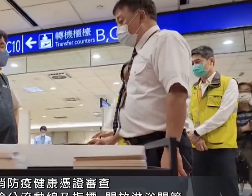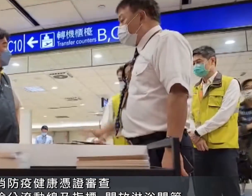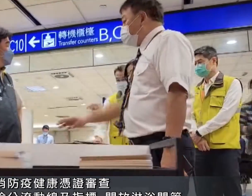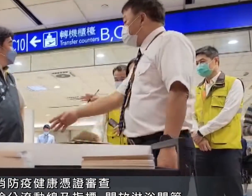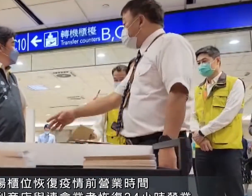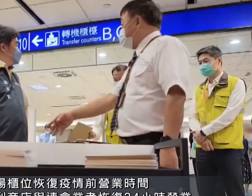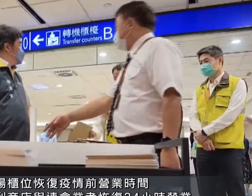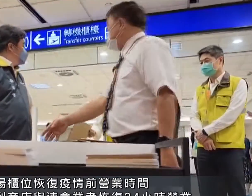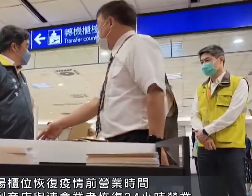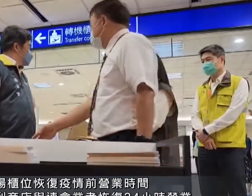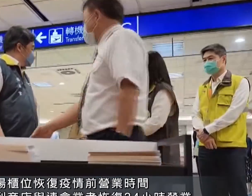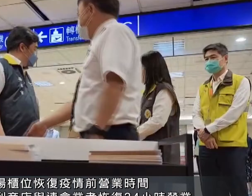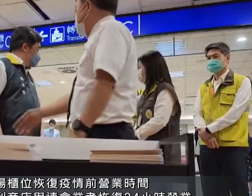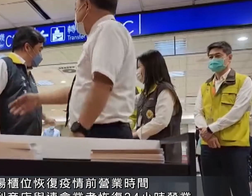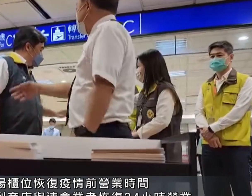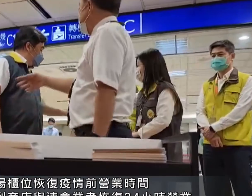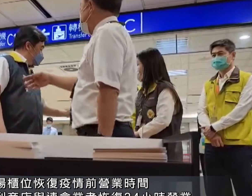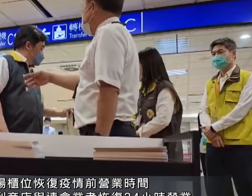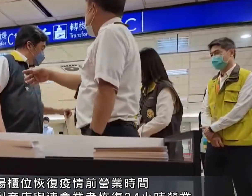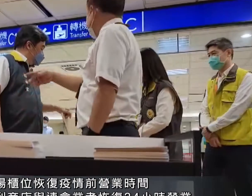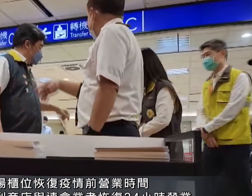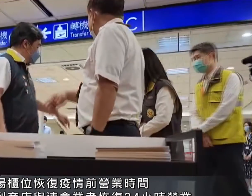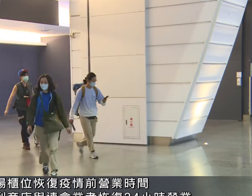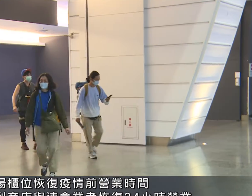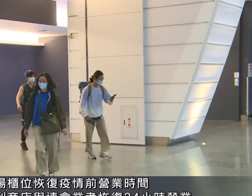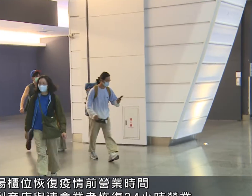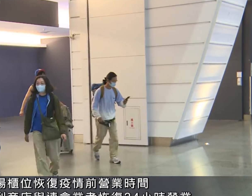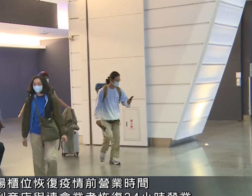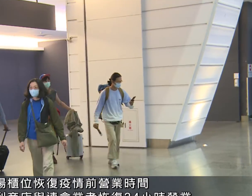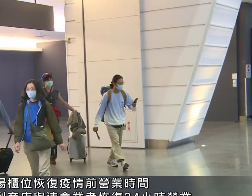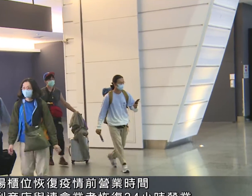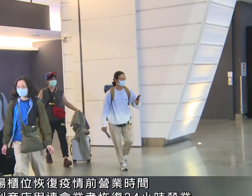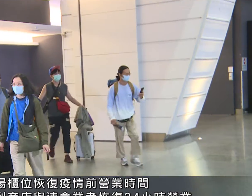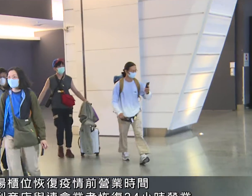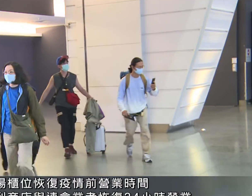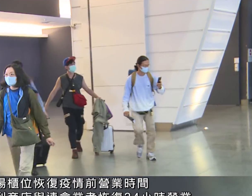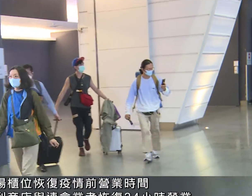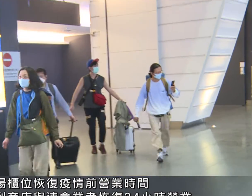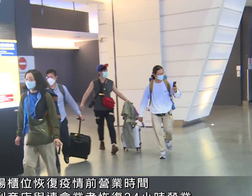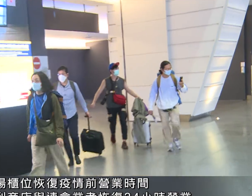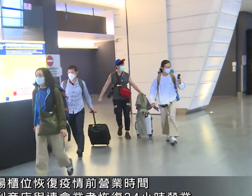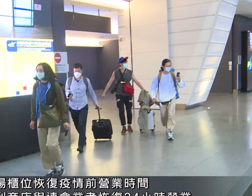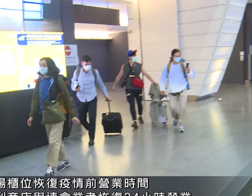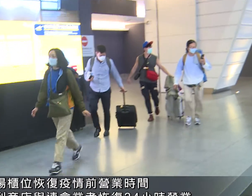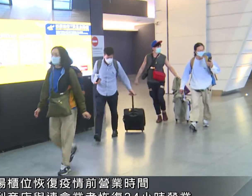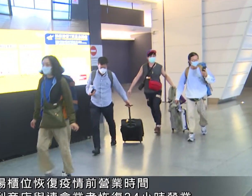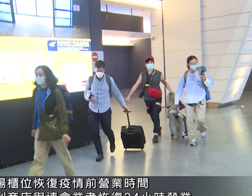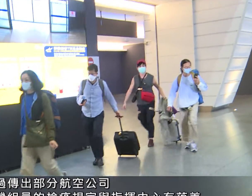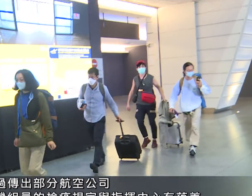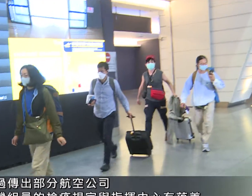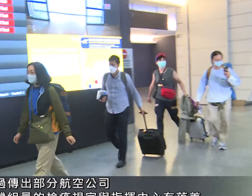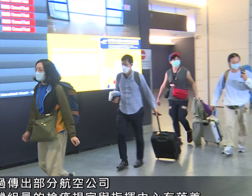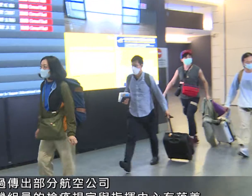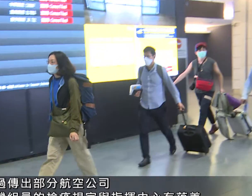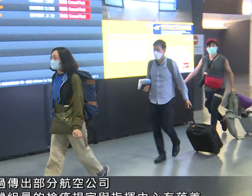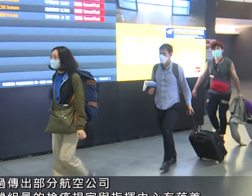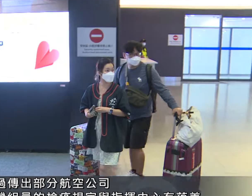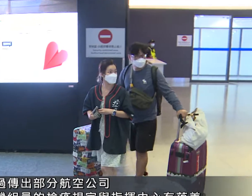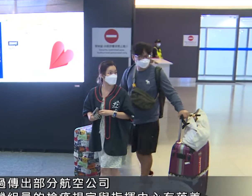等。机场归位恢复疫情前营业时间，便利商店与素食业者恢复24小时营业。不过传出部分航空公司